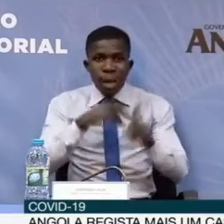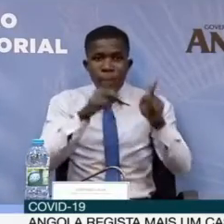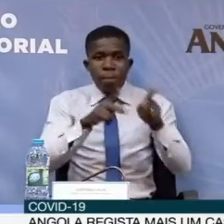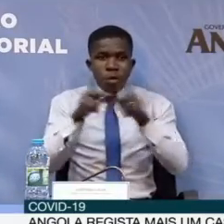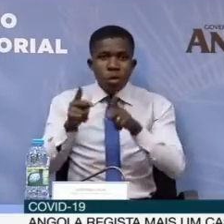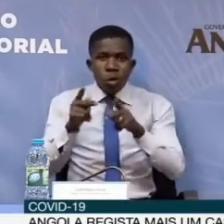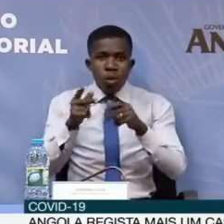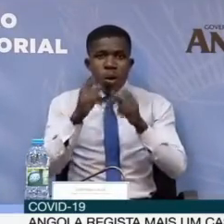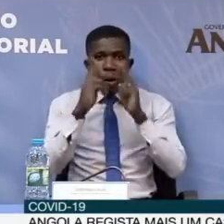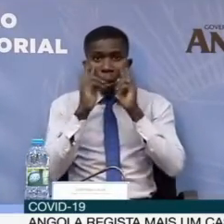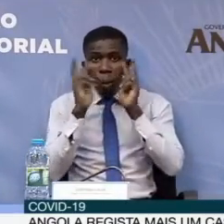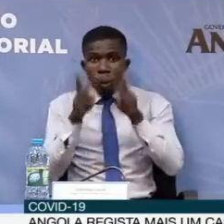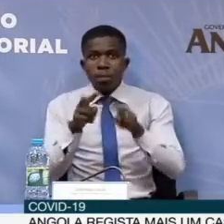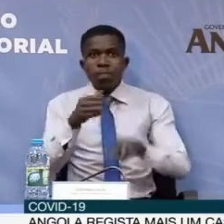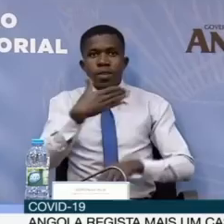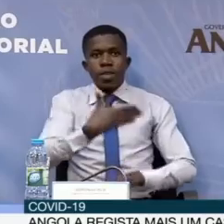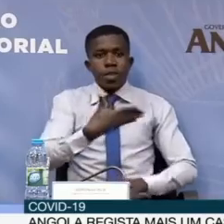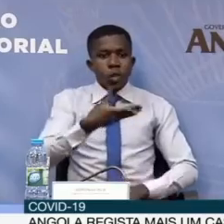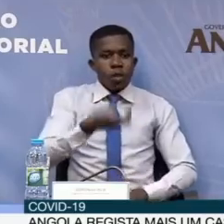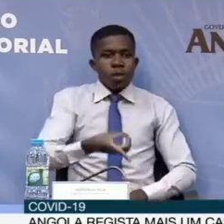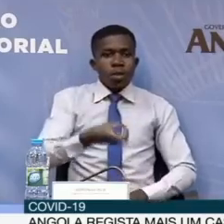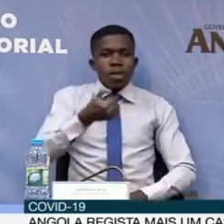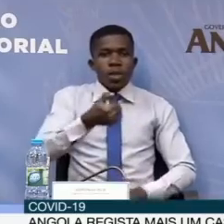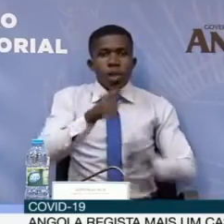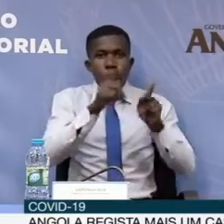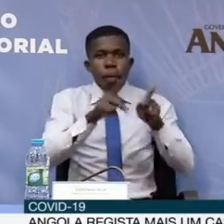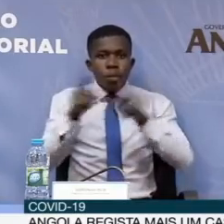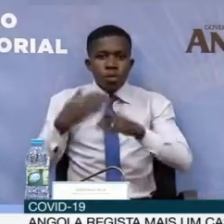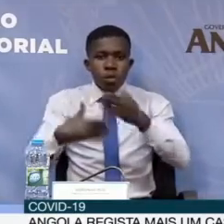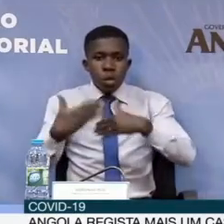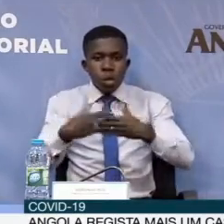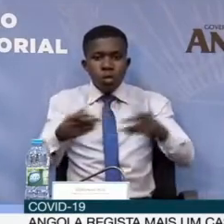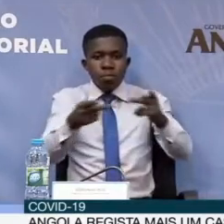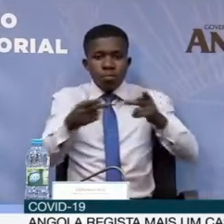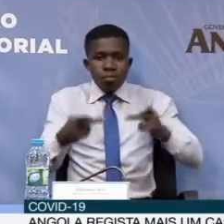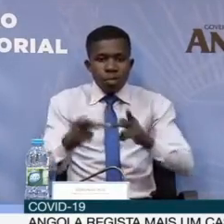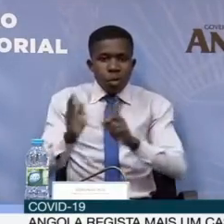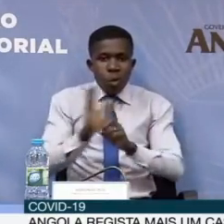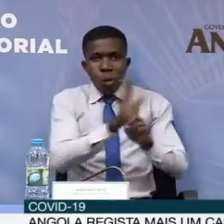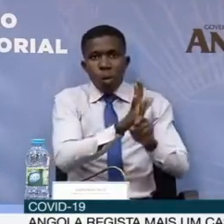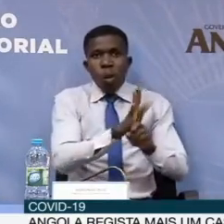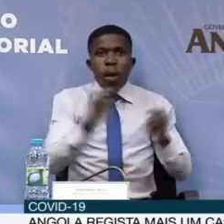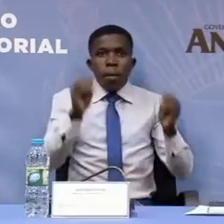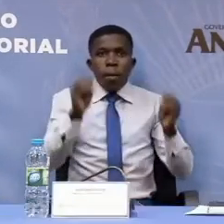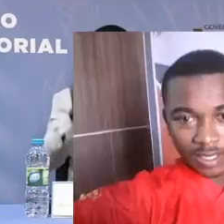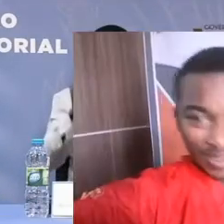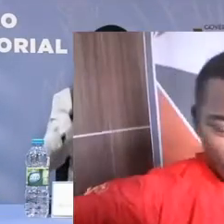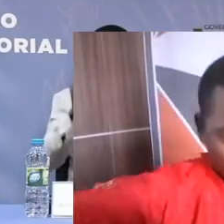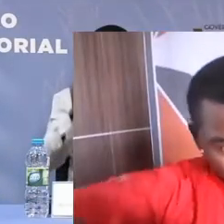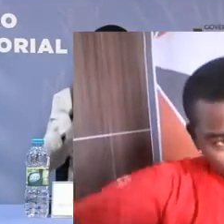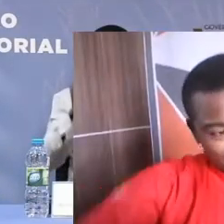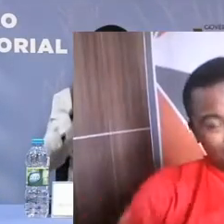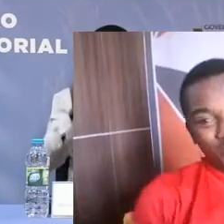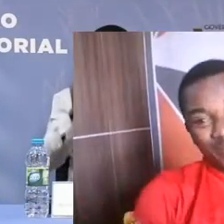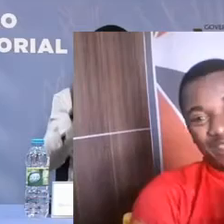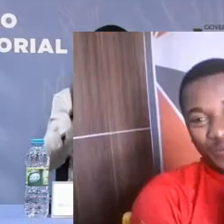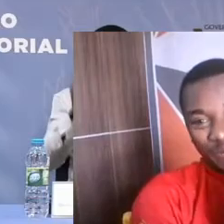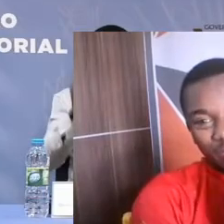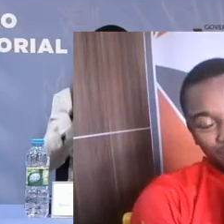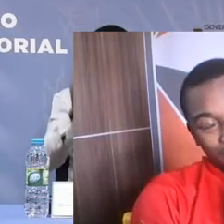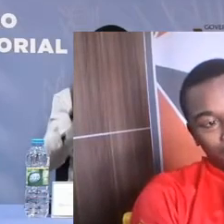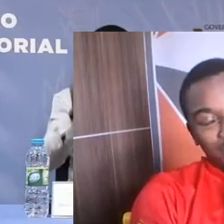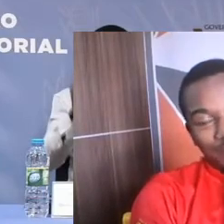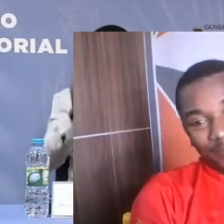195 pessoas, das quais 95 cubanos. A grande preocupação nesse